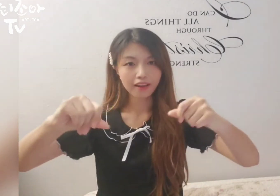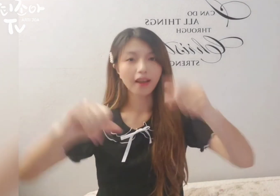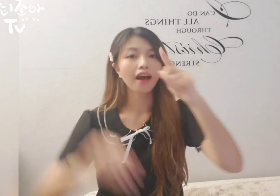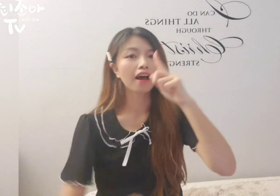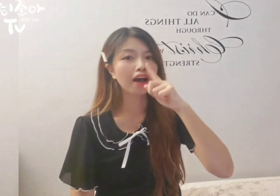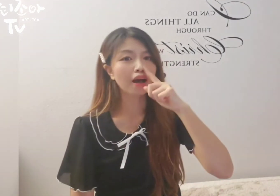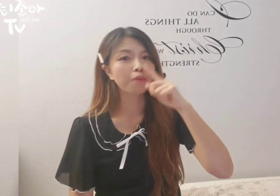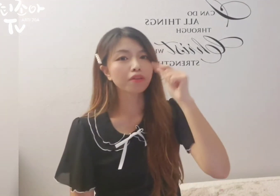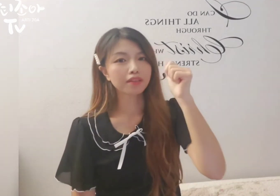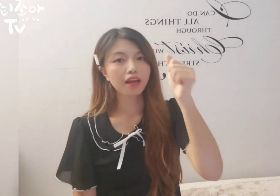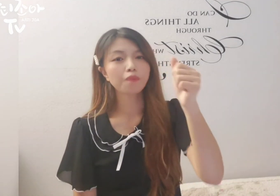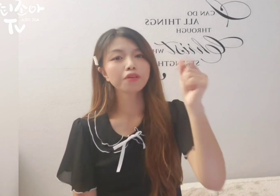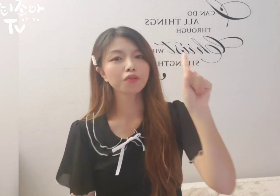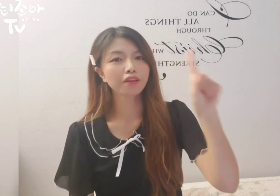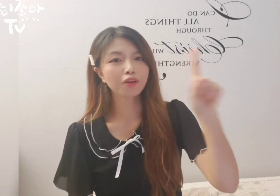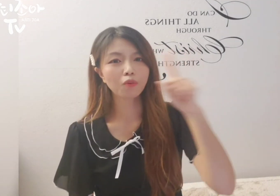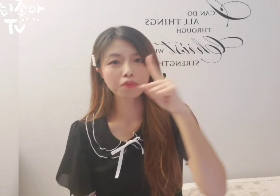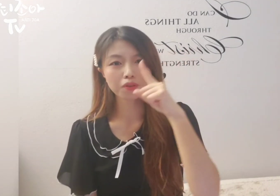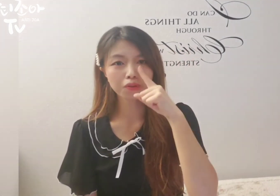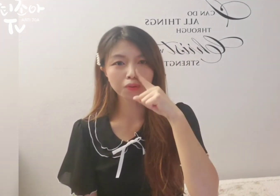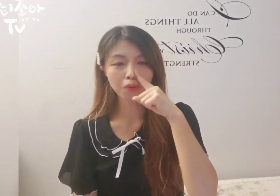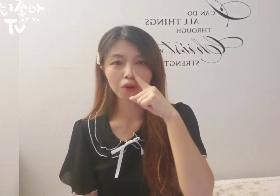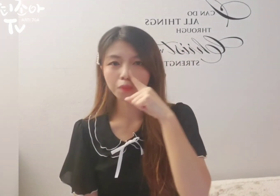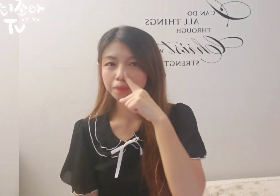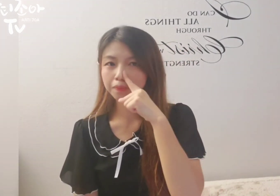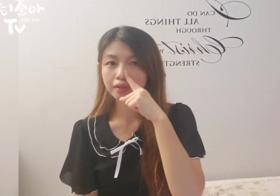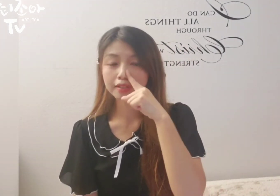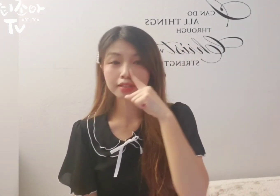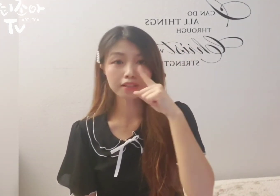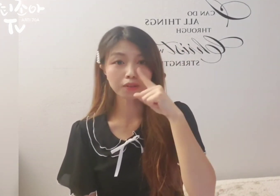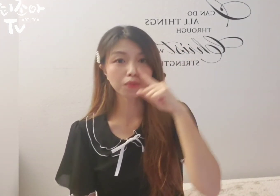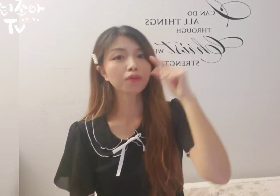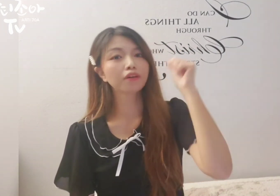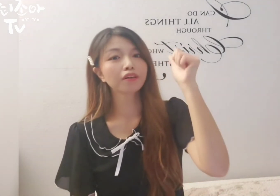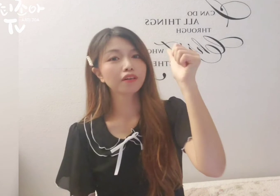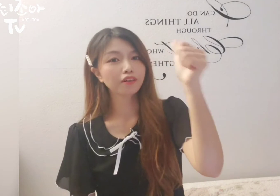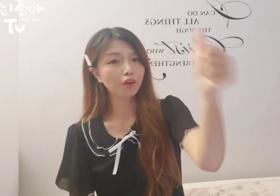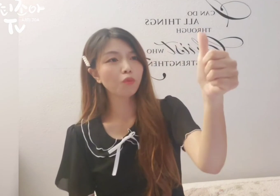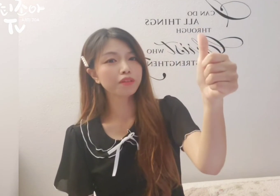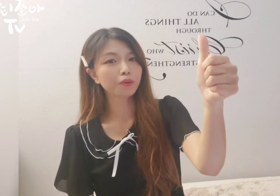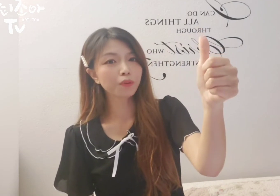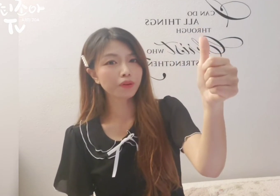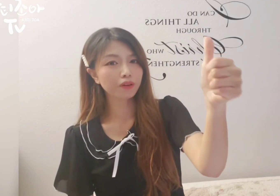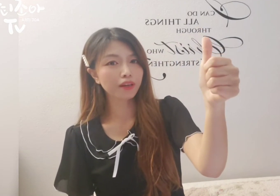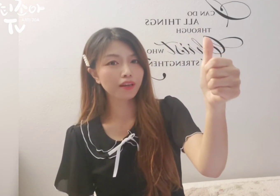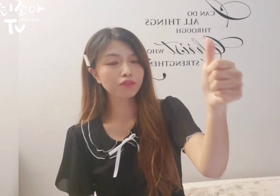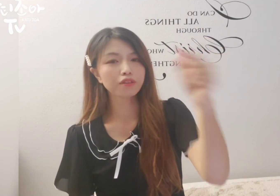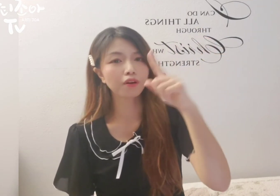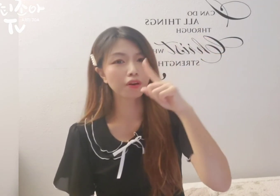아버지 아버지 아버지 아버지 수하는 검지 코 옆에 찍으시고 엄지 이렇게 해주시는 거예요